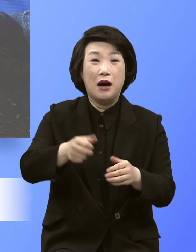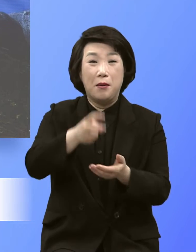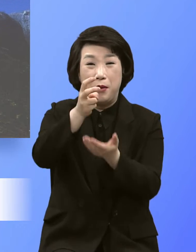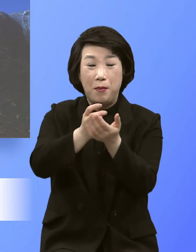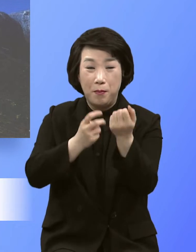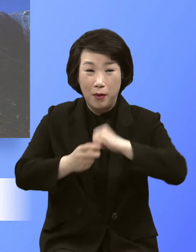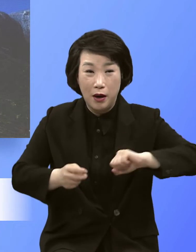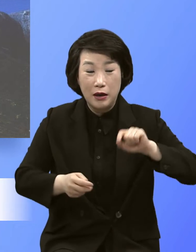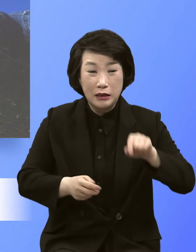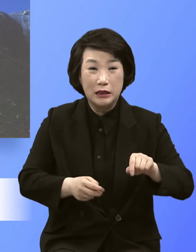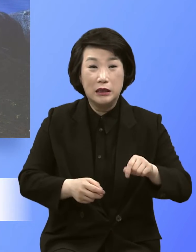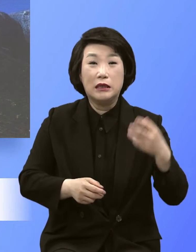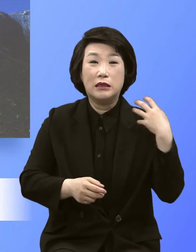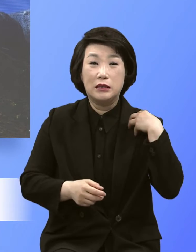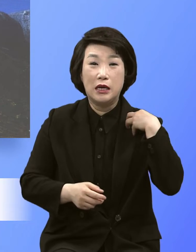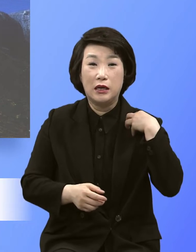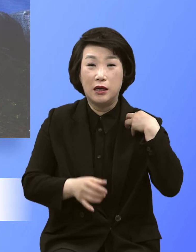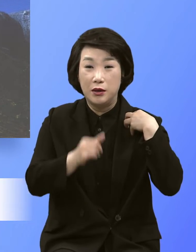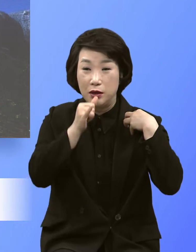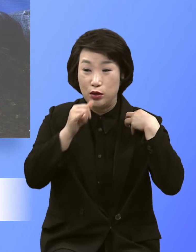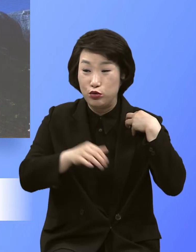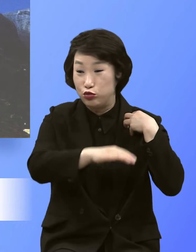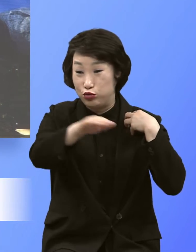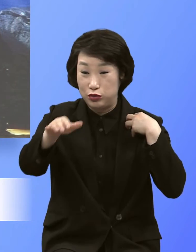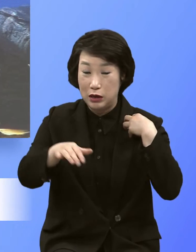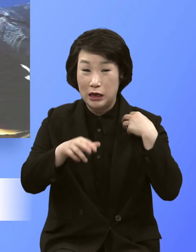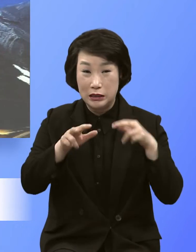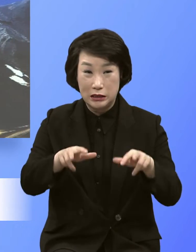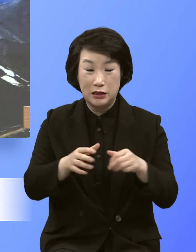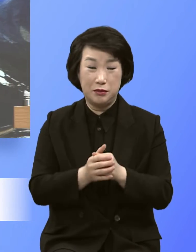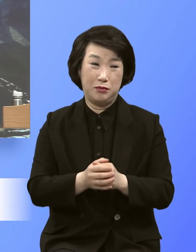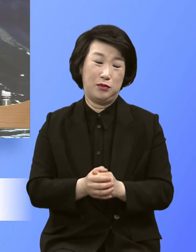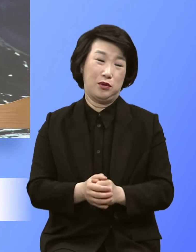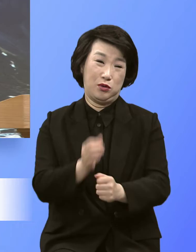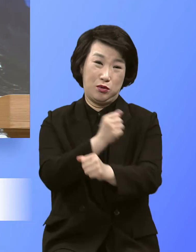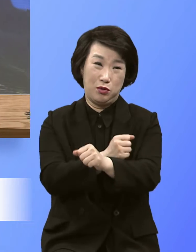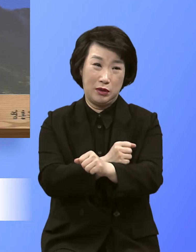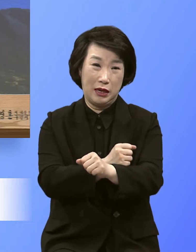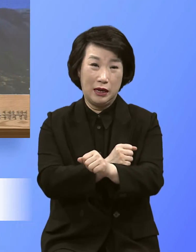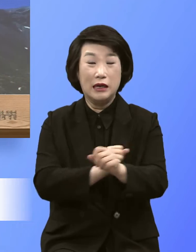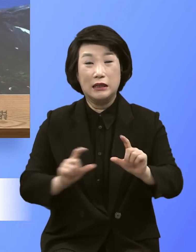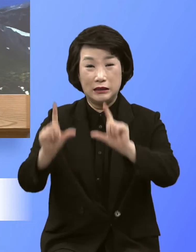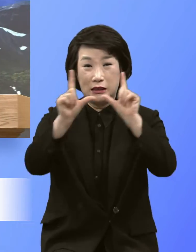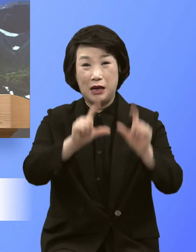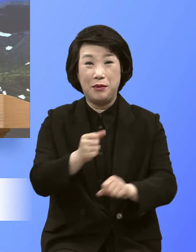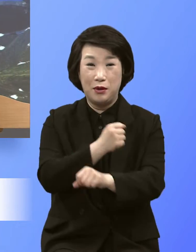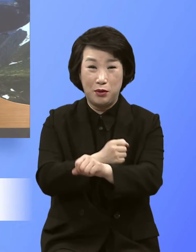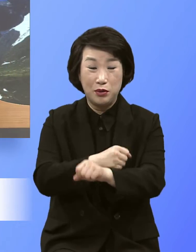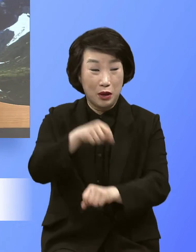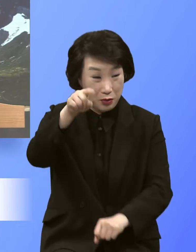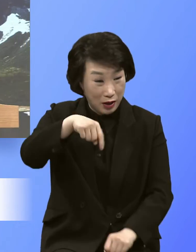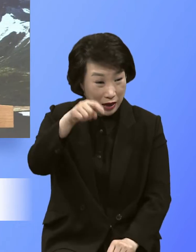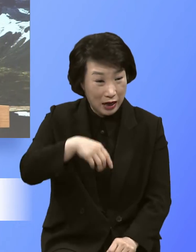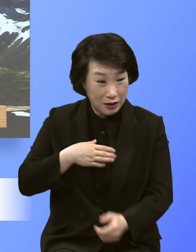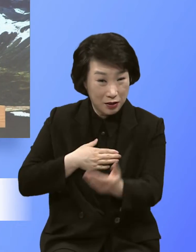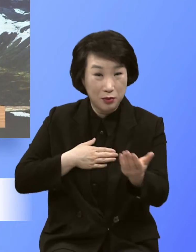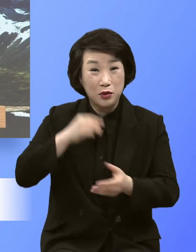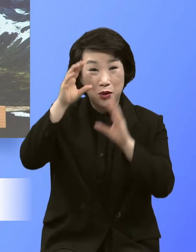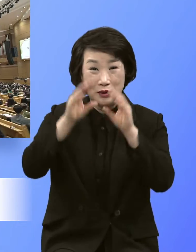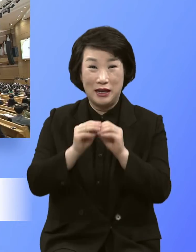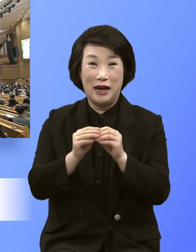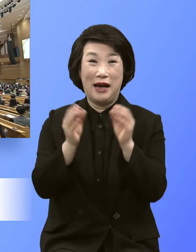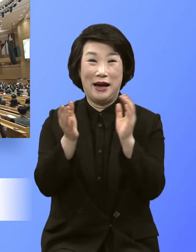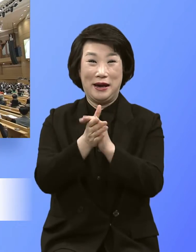파괴된 질서에 대한 책임이 우리가 당하는 살고 있는 삶의 고통임을 동의하시면